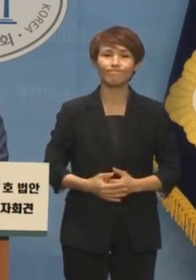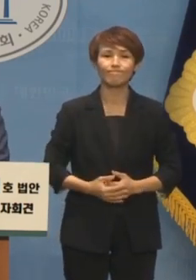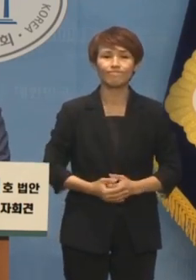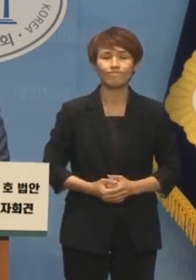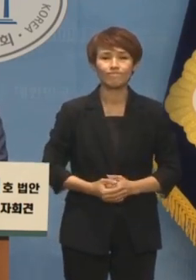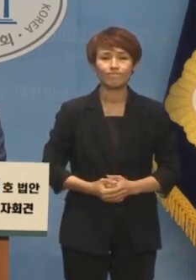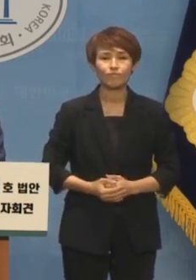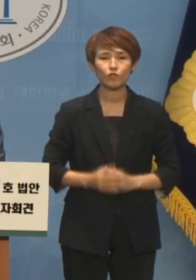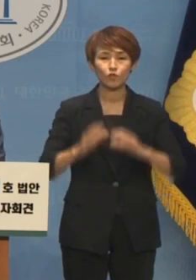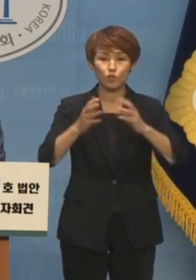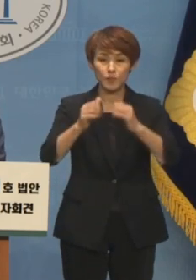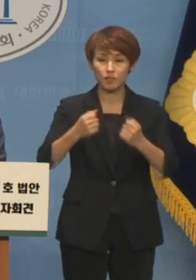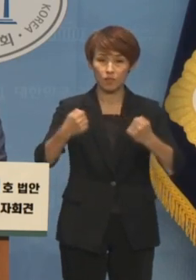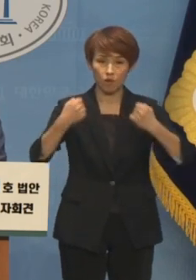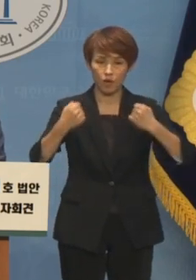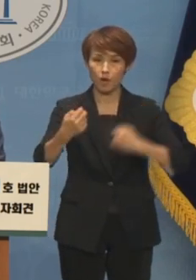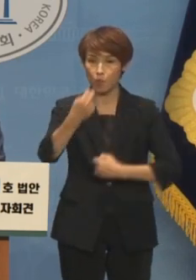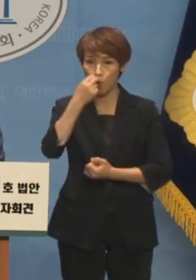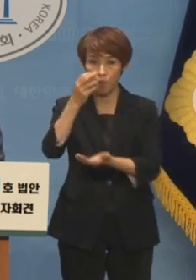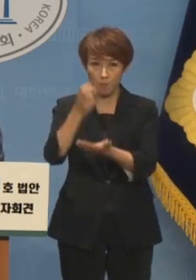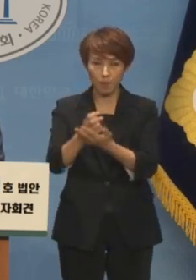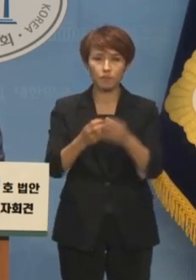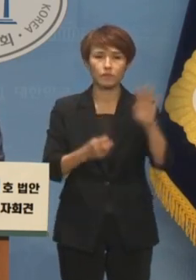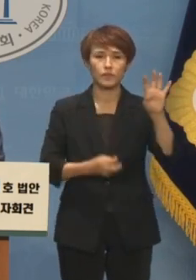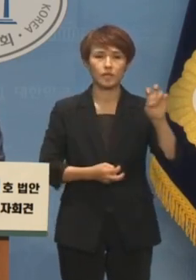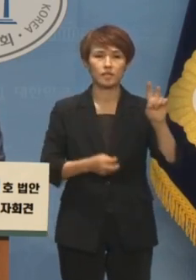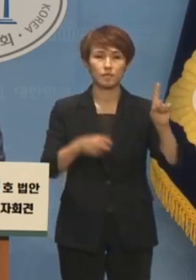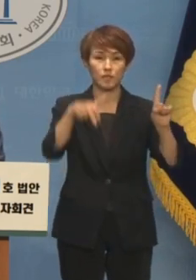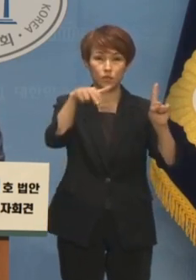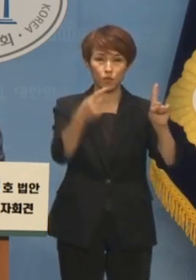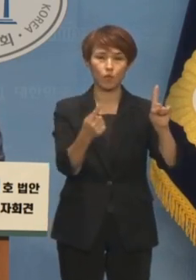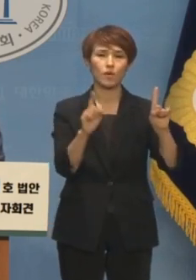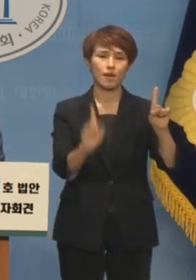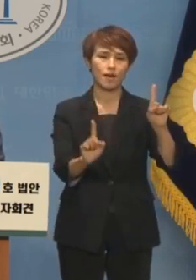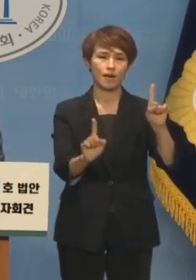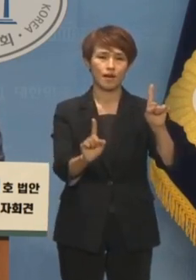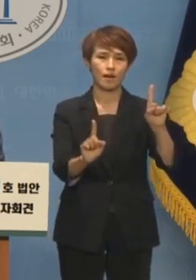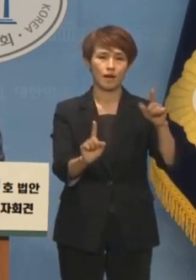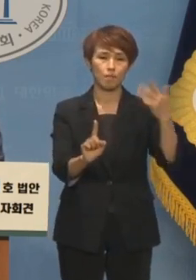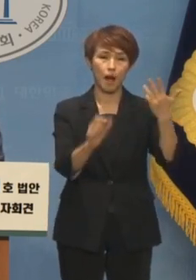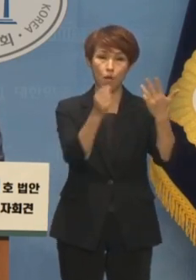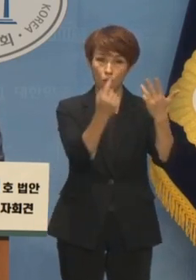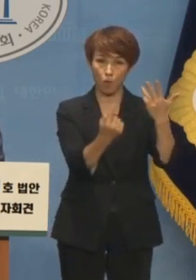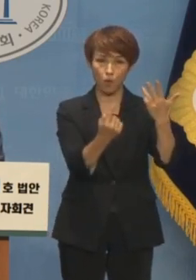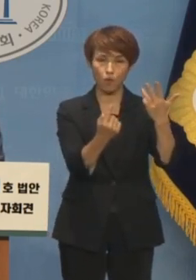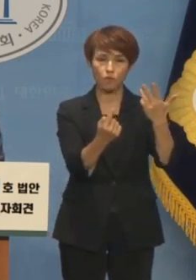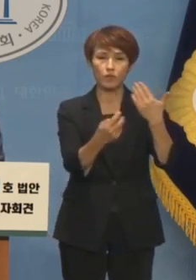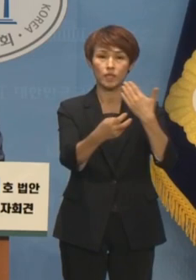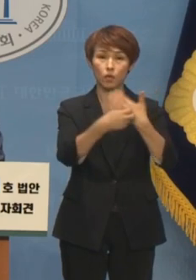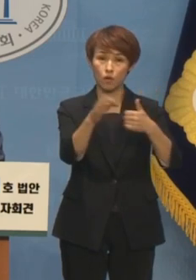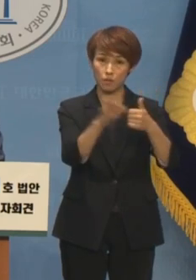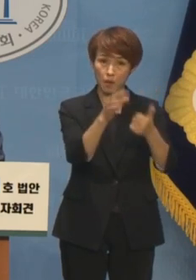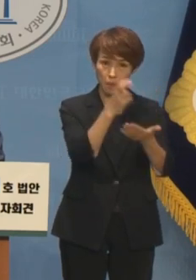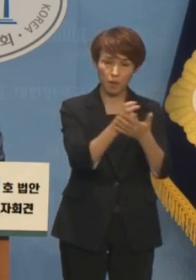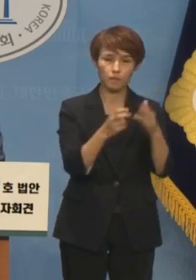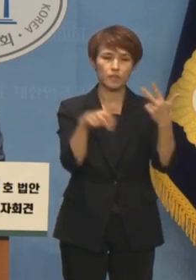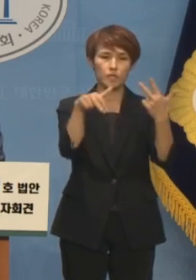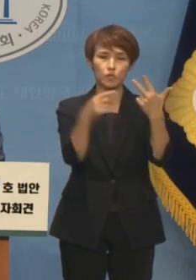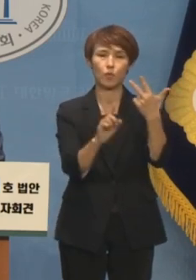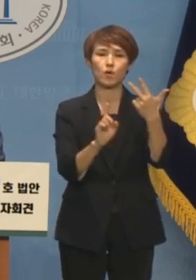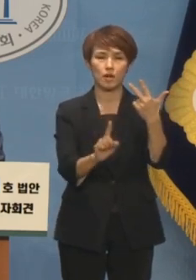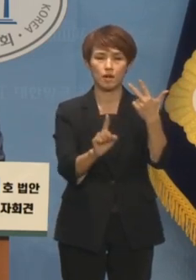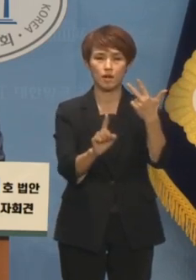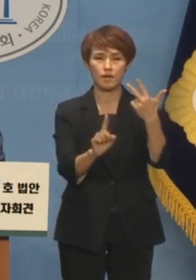같이 국민건강보험법 제41조 제1항의 제8호와 의료급여법 제7조 1항의